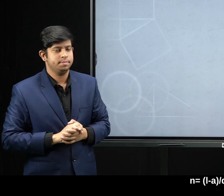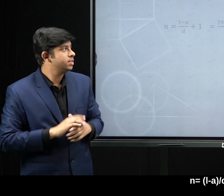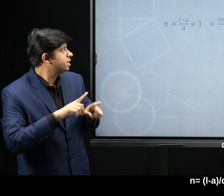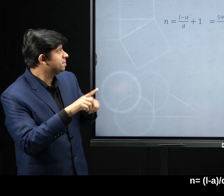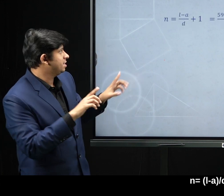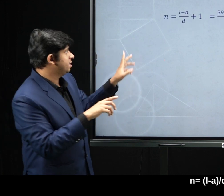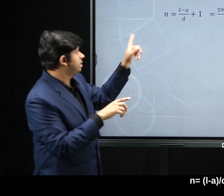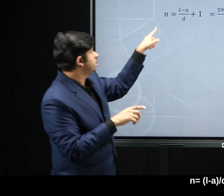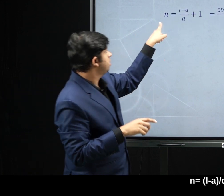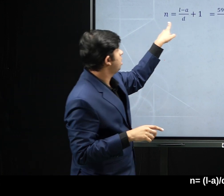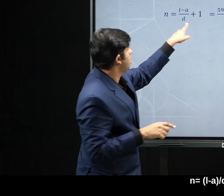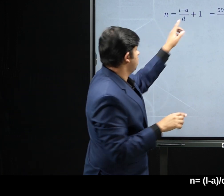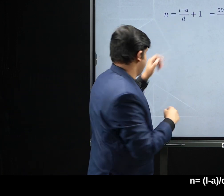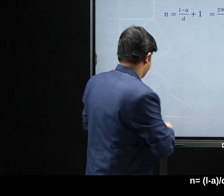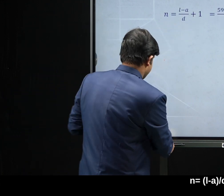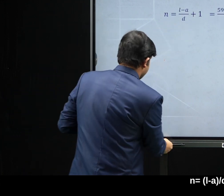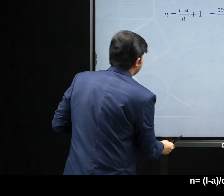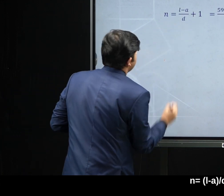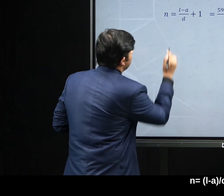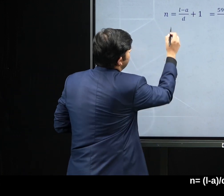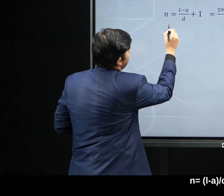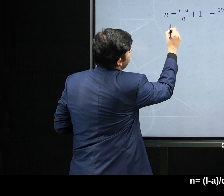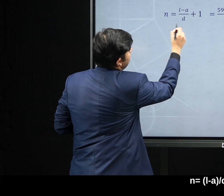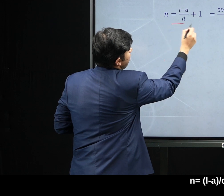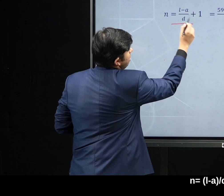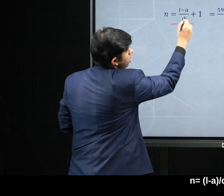n equal to L minus A by D plus 1.